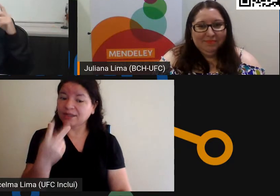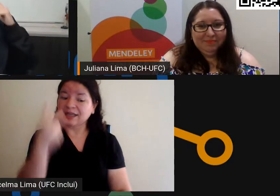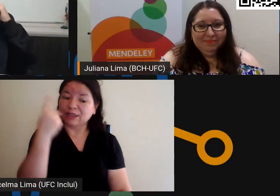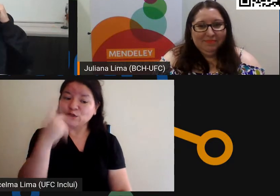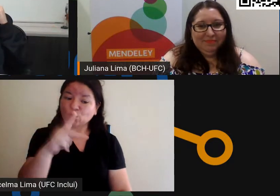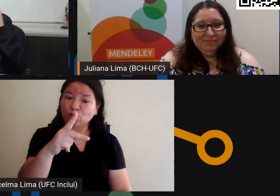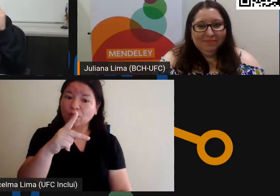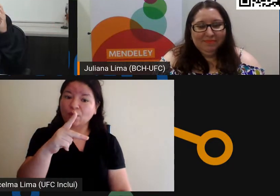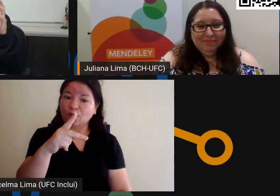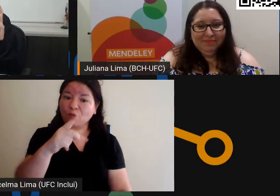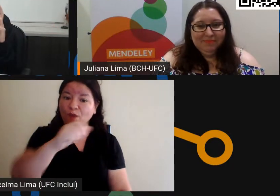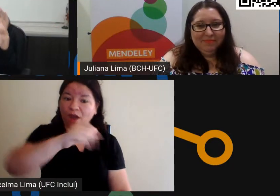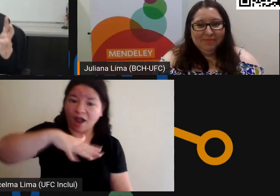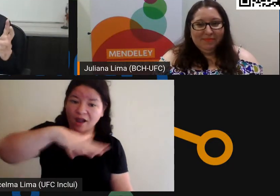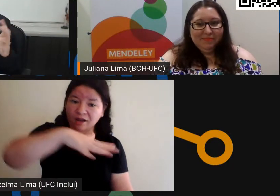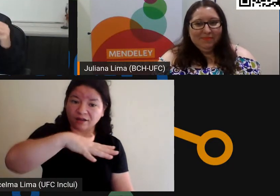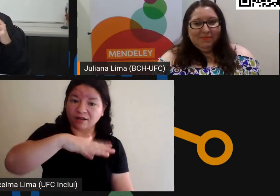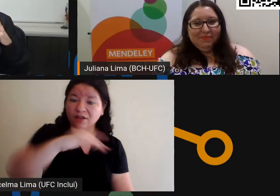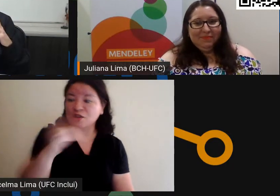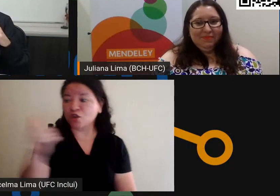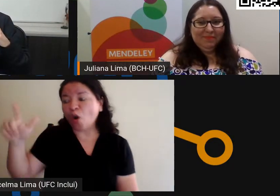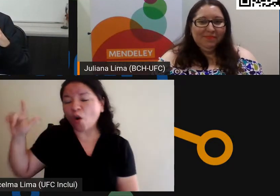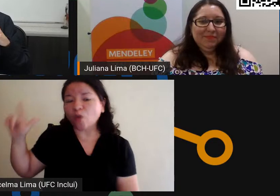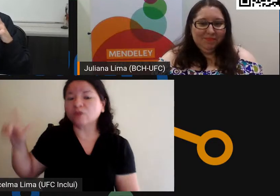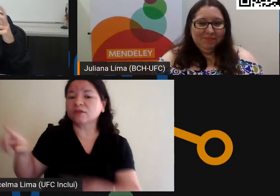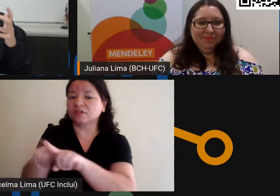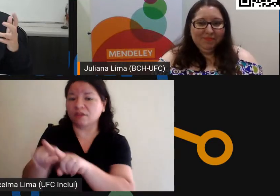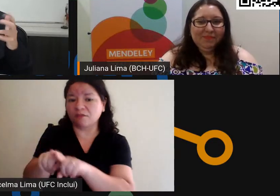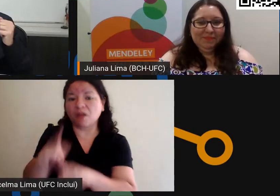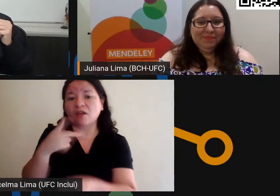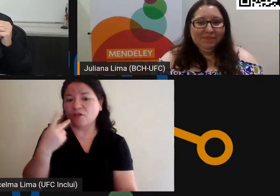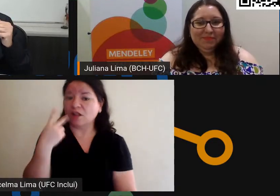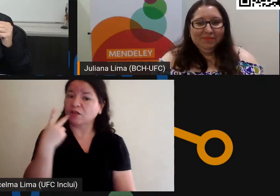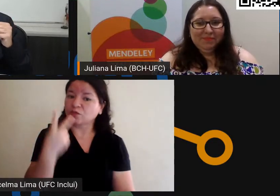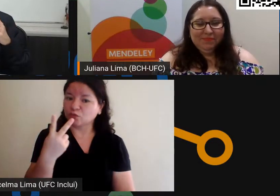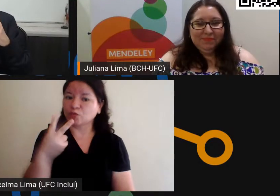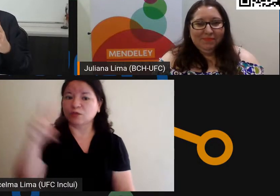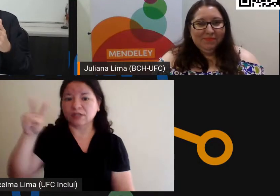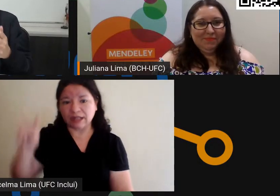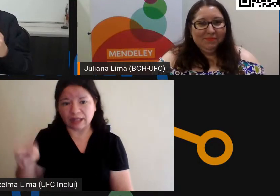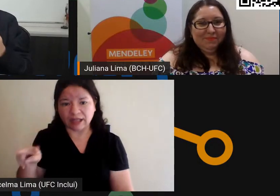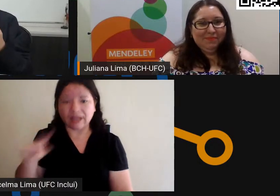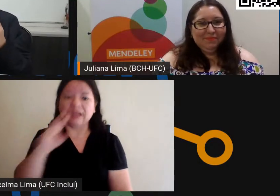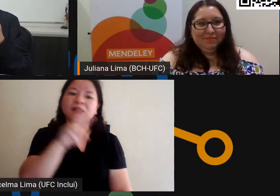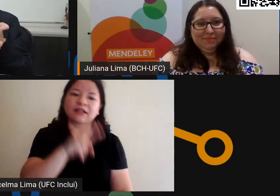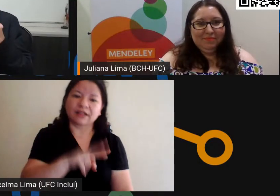para você entender o que é ciência e a escrita científica,